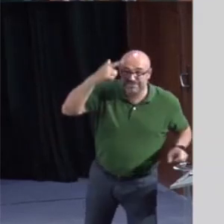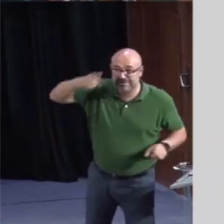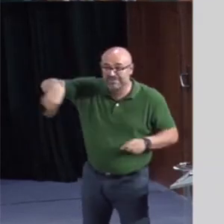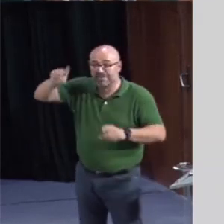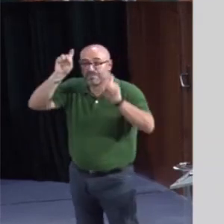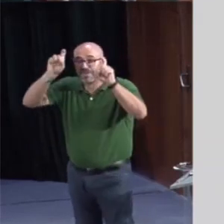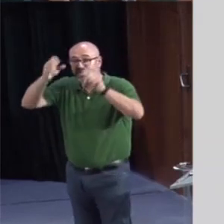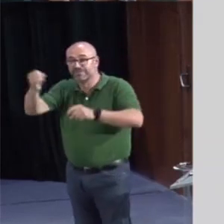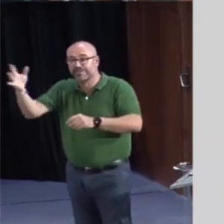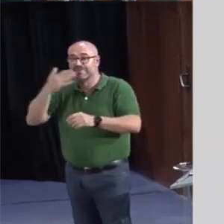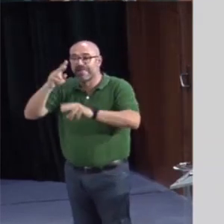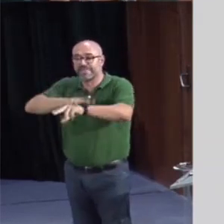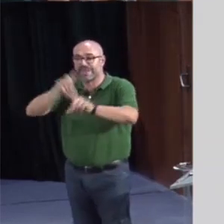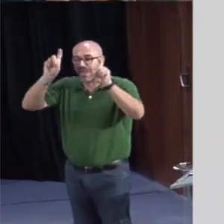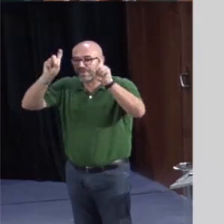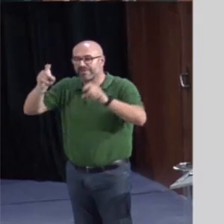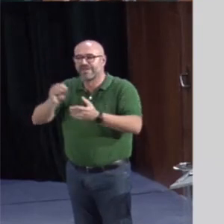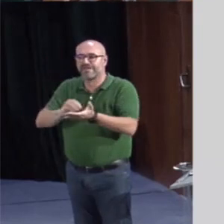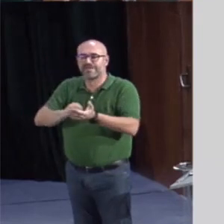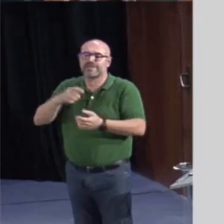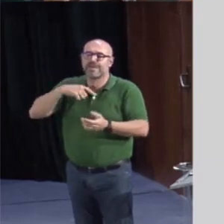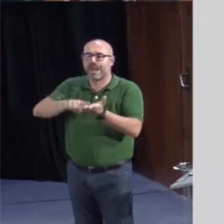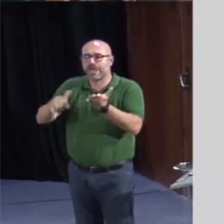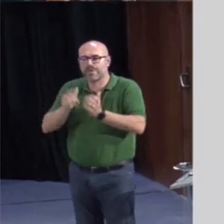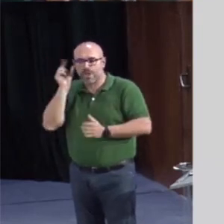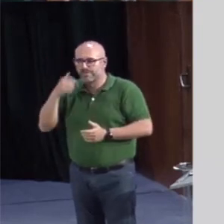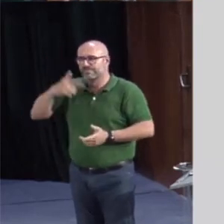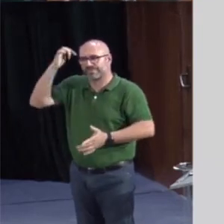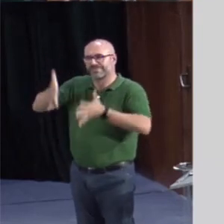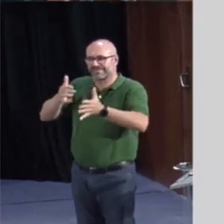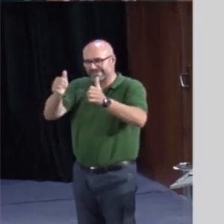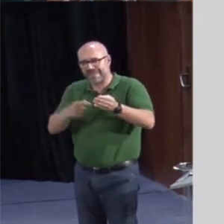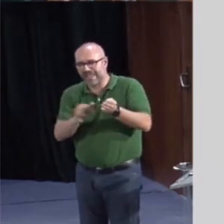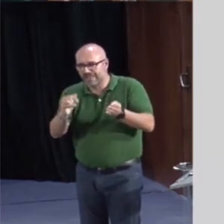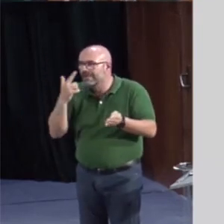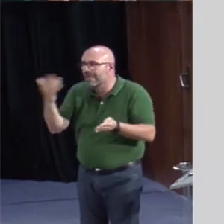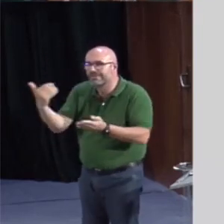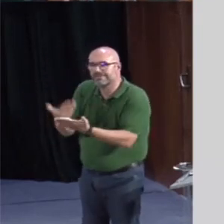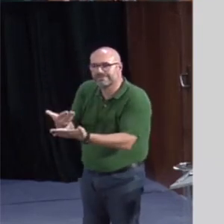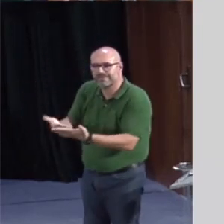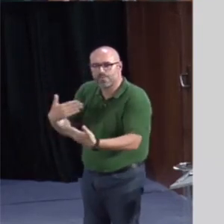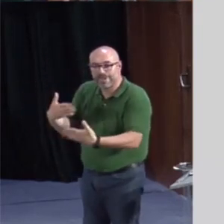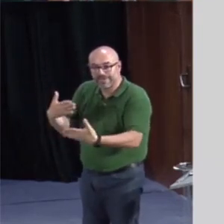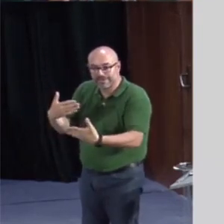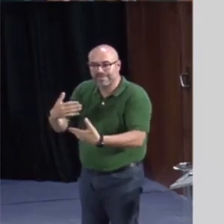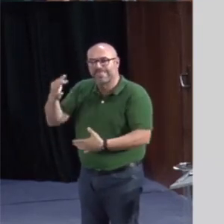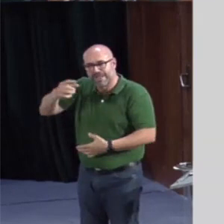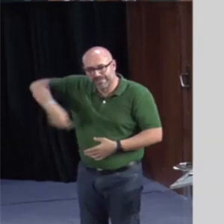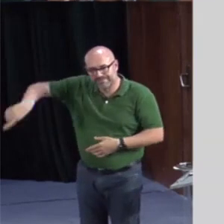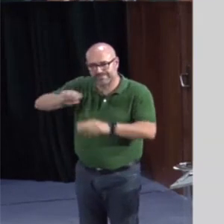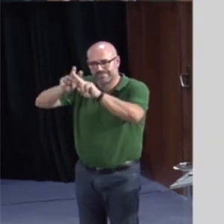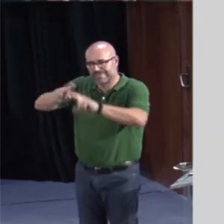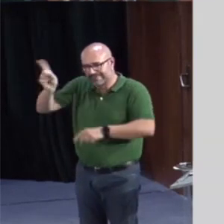para evaluar el nivel del alumnado cuando llegue a hacer un curso, para otras pruebas de nivel o otros cursos de